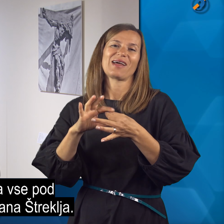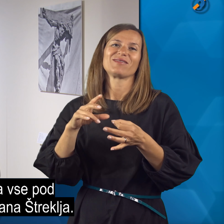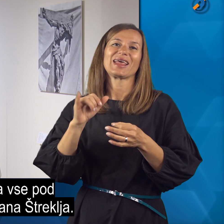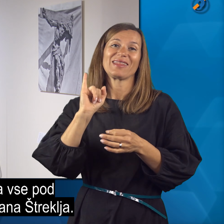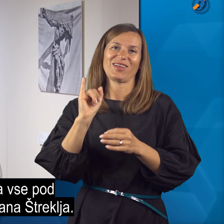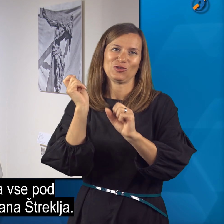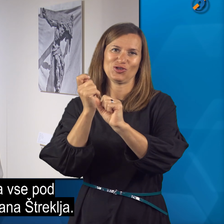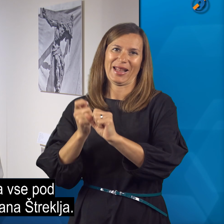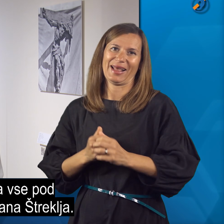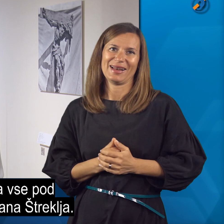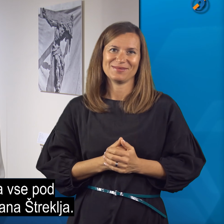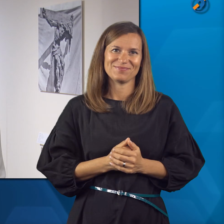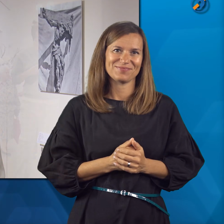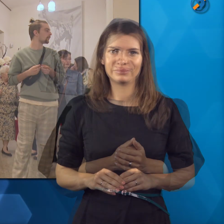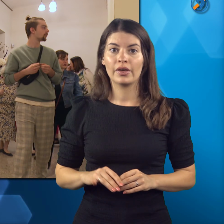Štreklja.